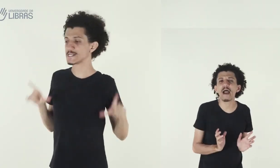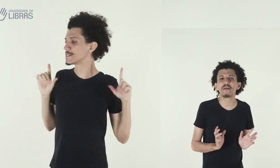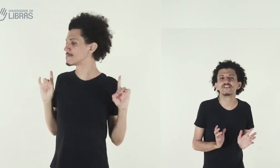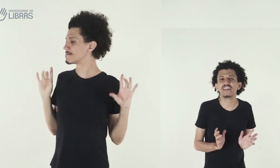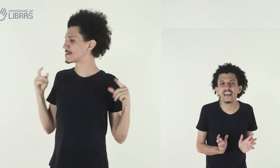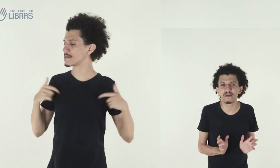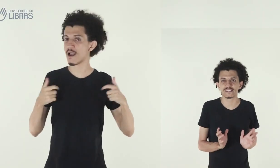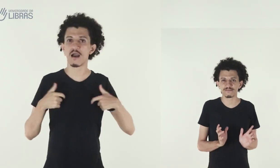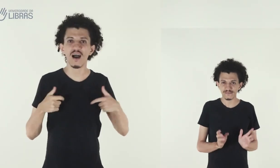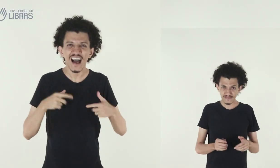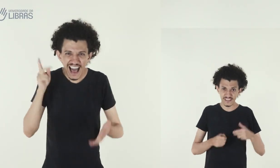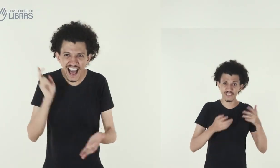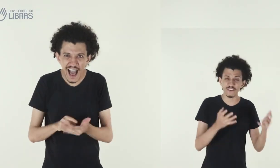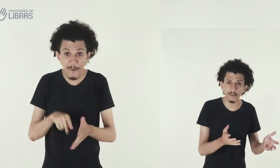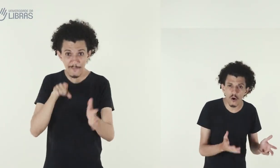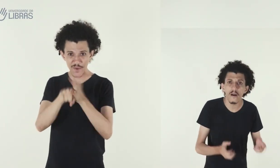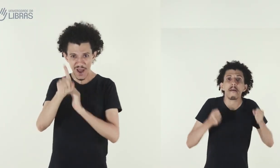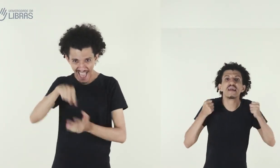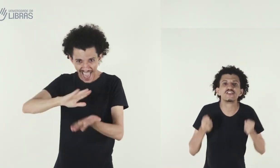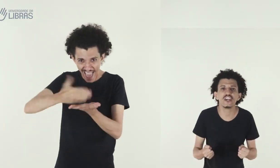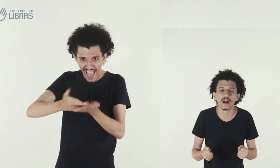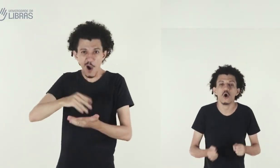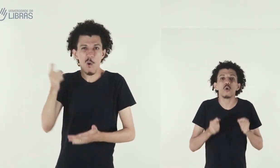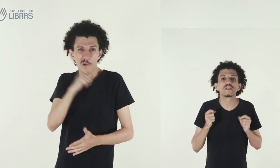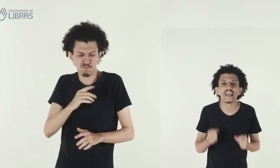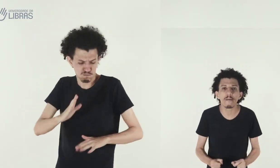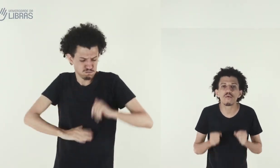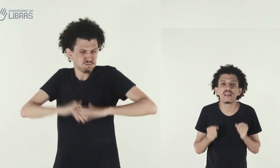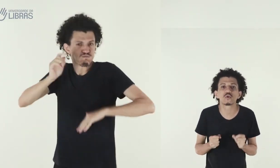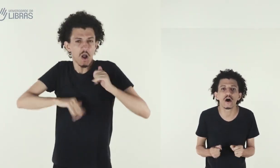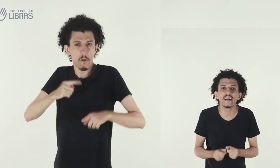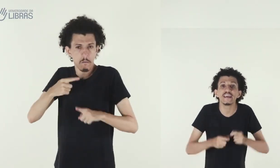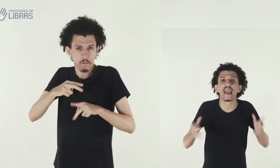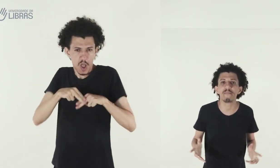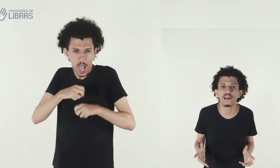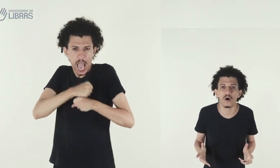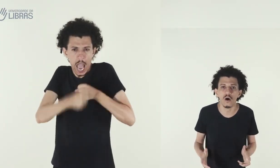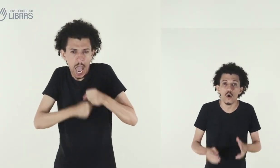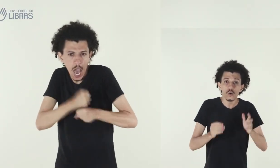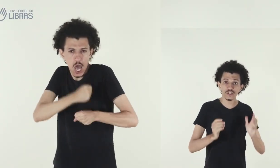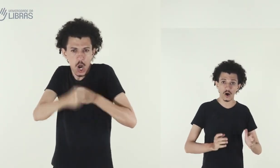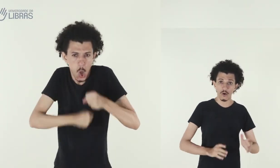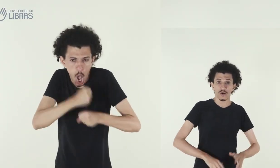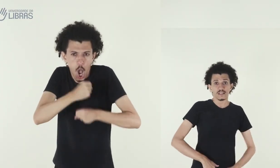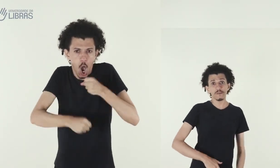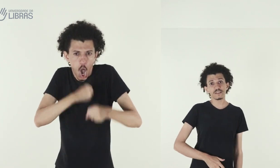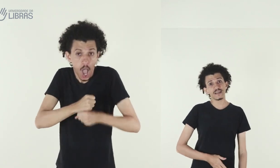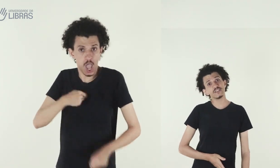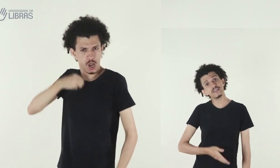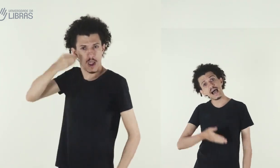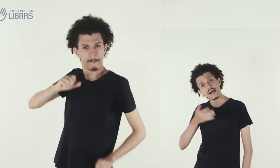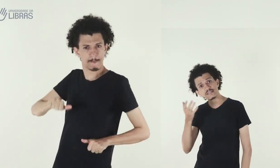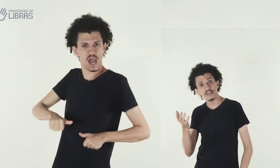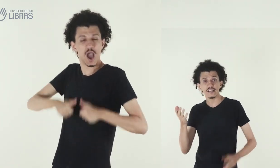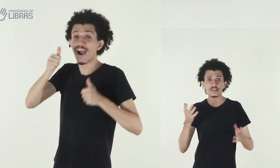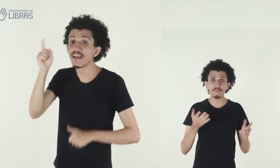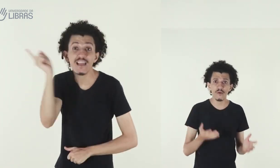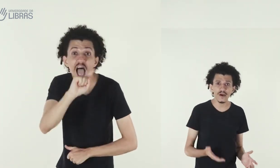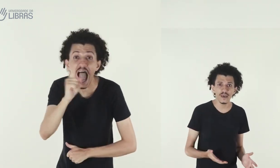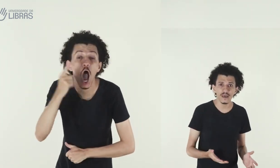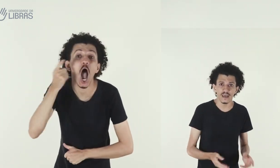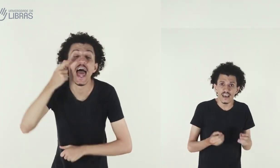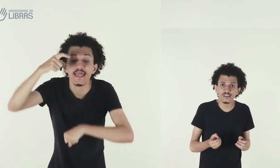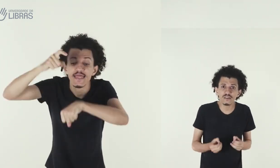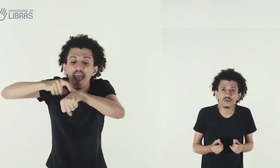alguém intérprete de Libras. E fica bom. Mentira, o tempo não torna ninguém melhor. O sol simplesmente nasce e